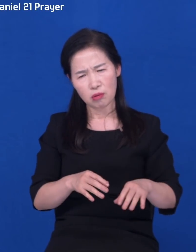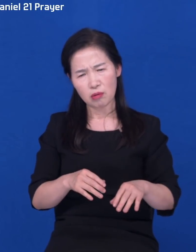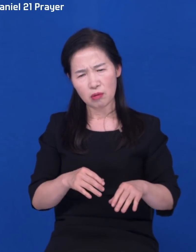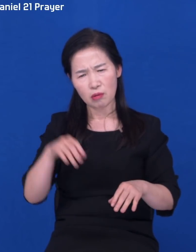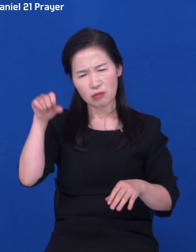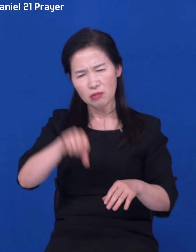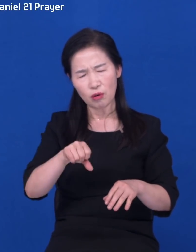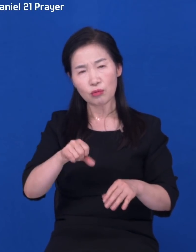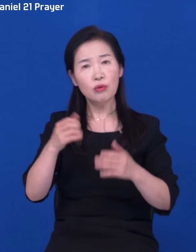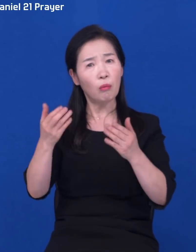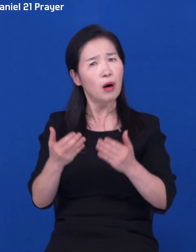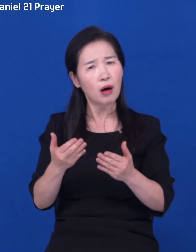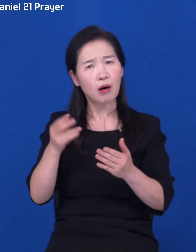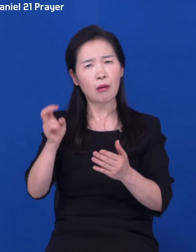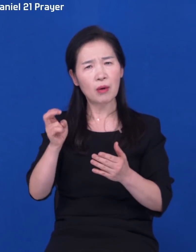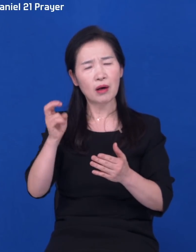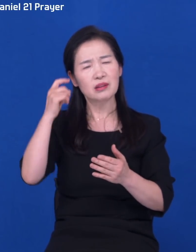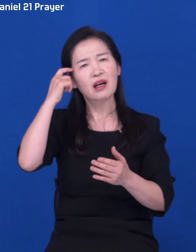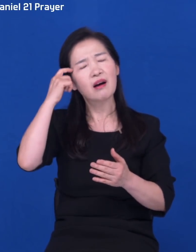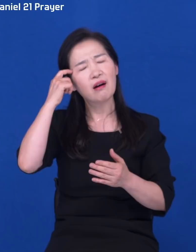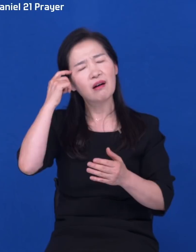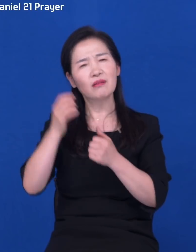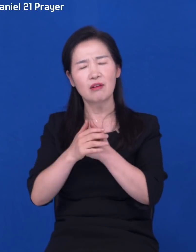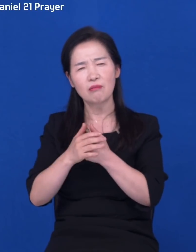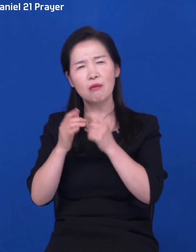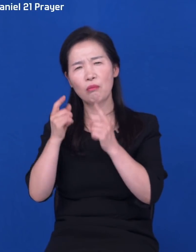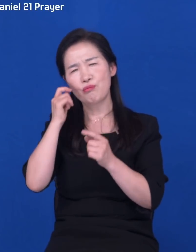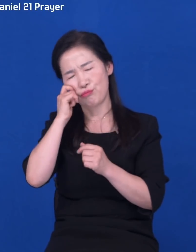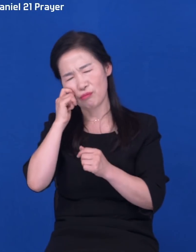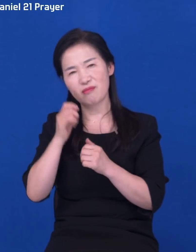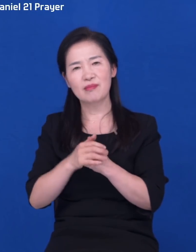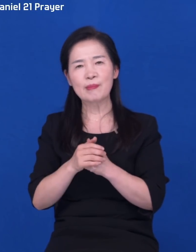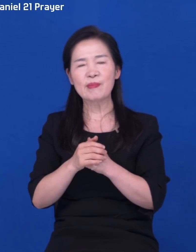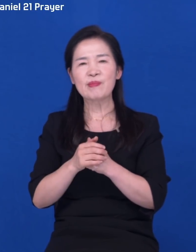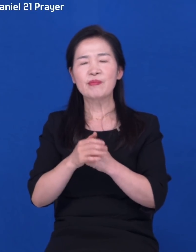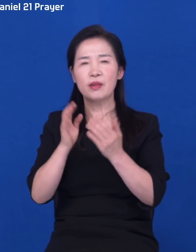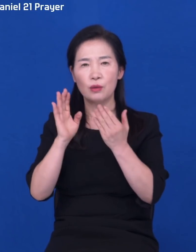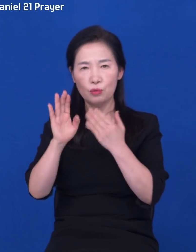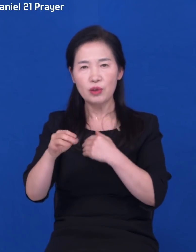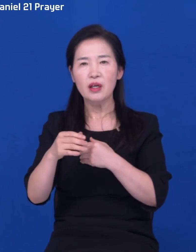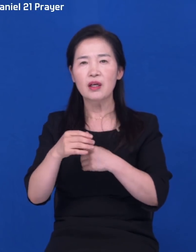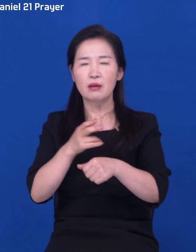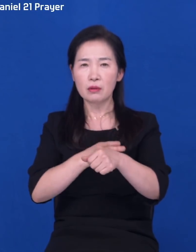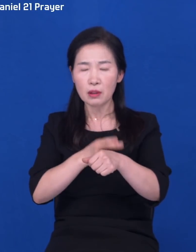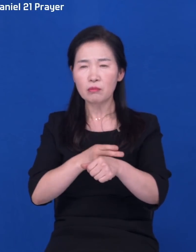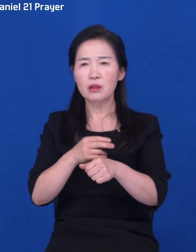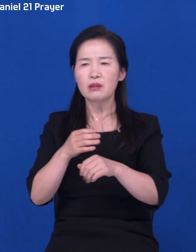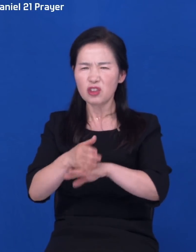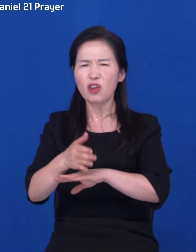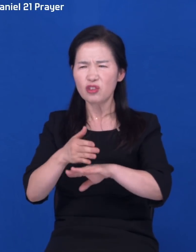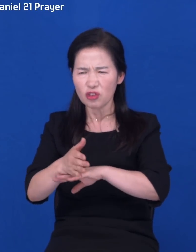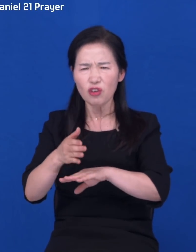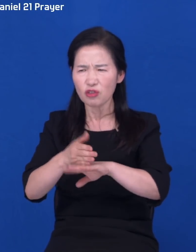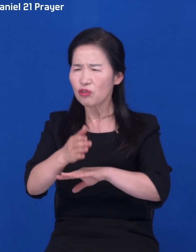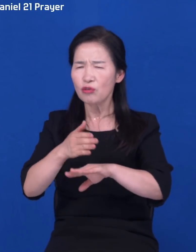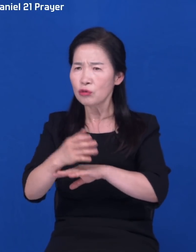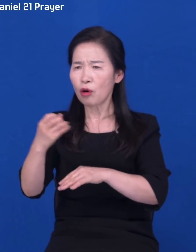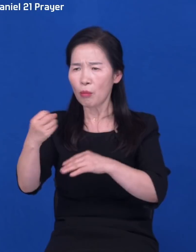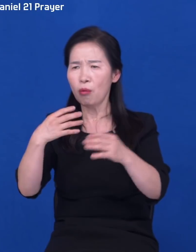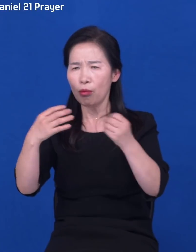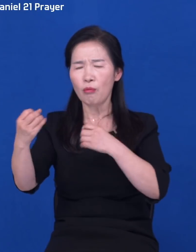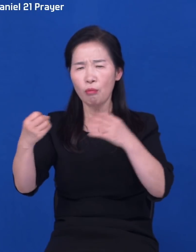받은 것 같은 기분. 그래서 말을 못 했는데 그 다음에 이제 선생님들이 자꾸 늦었다고 하니까 내 상황이 이제